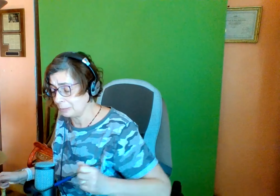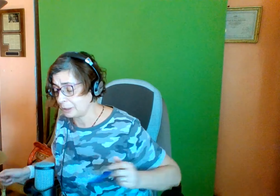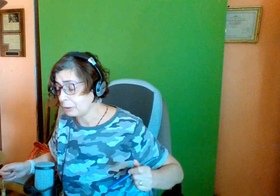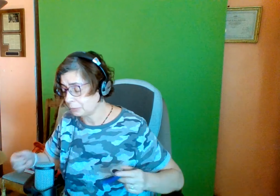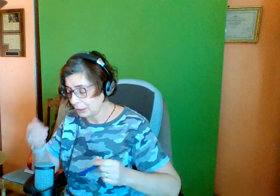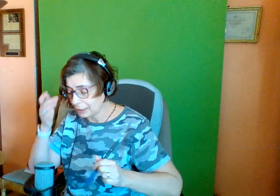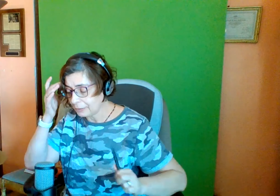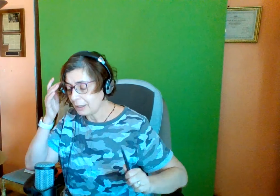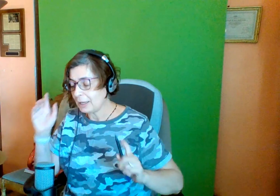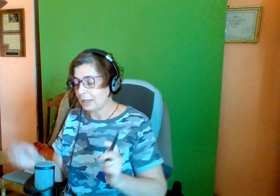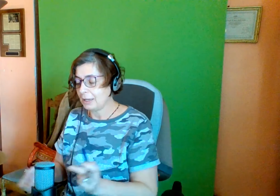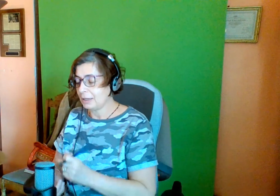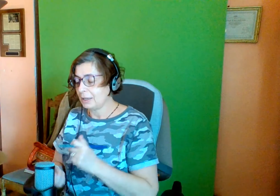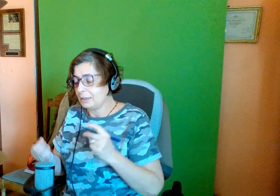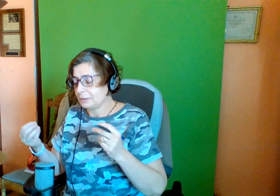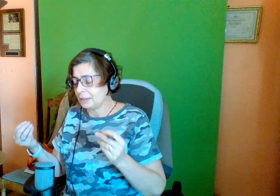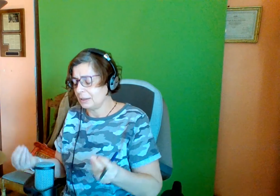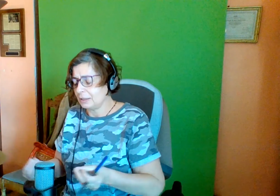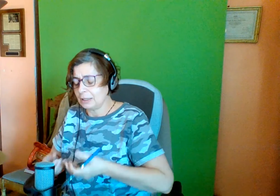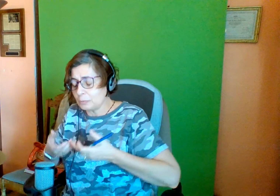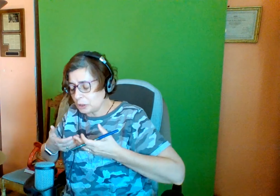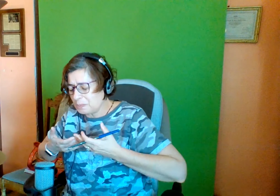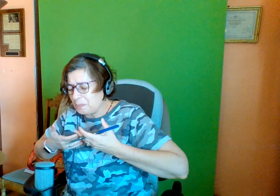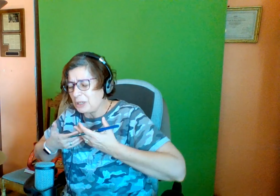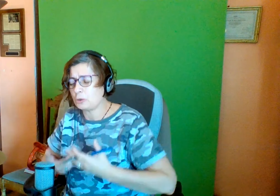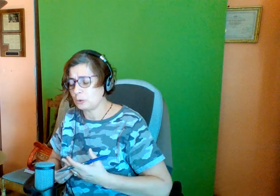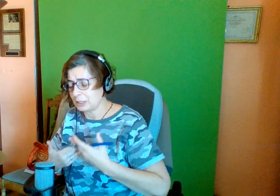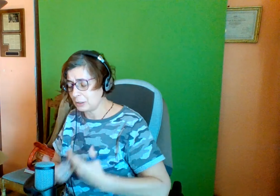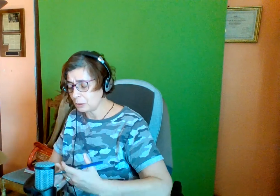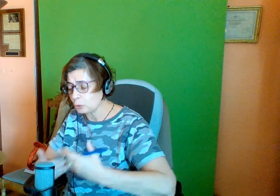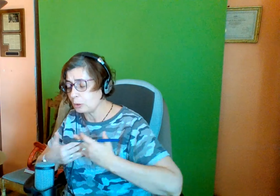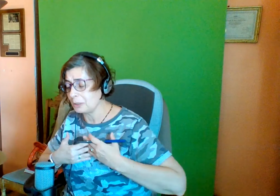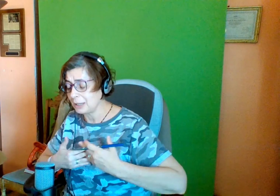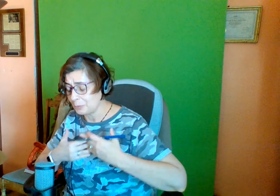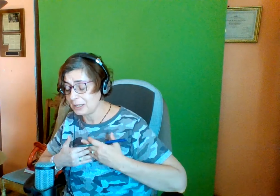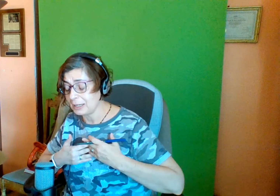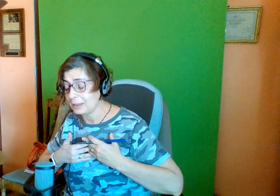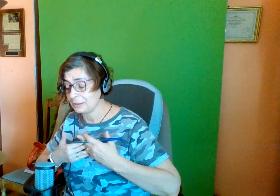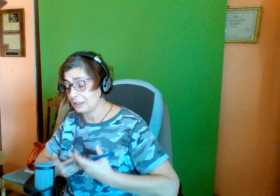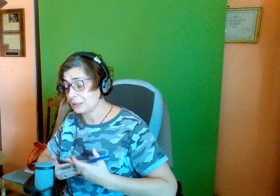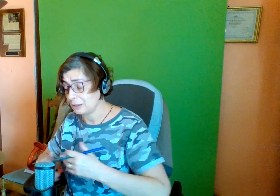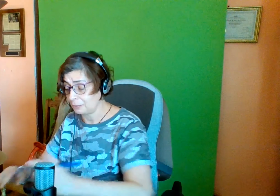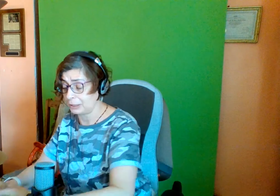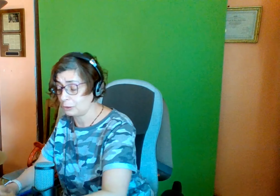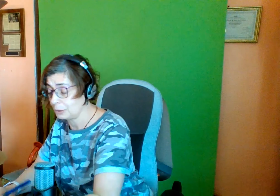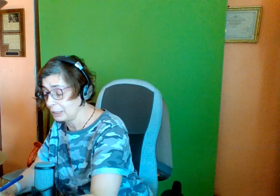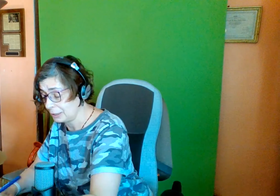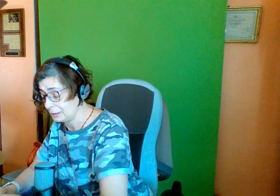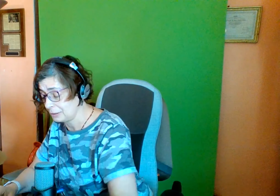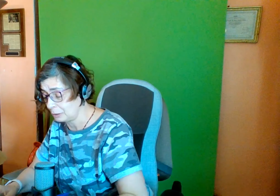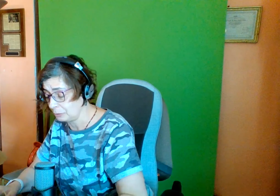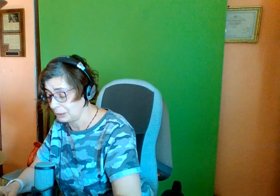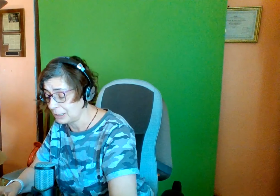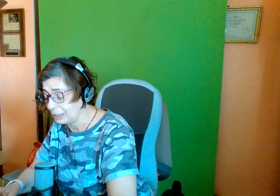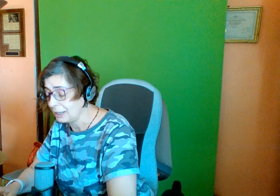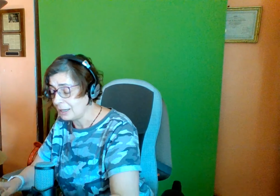Partridge, miembro de la comunidad. Ella tiene a muchas personas dentro de su comunidad muy queridas que han sido afectados por la crisis